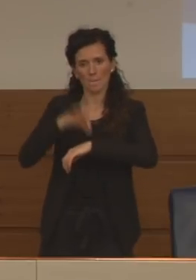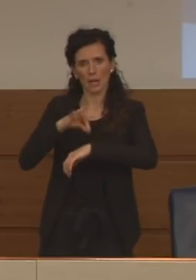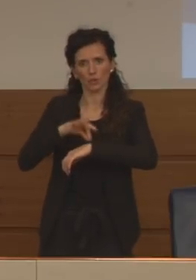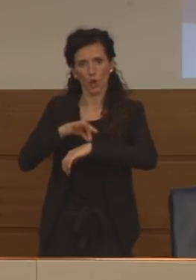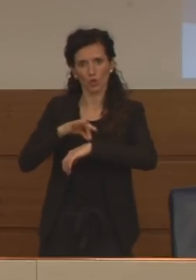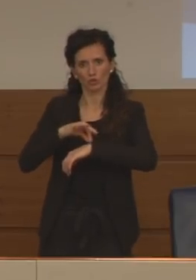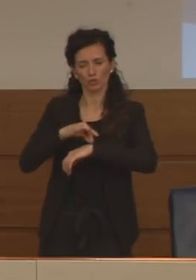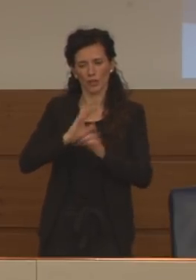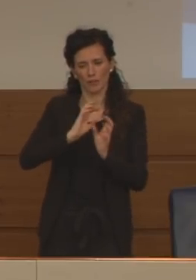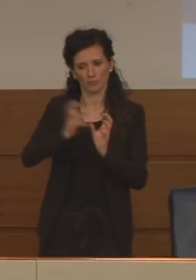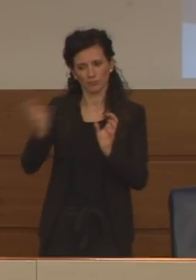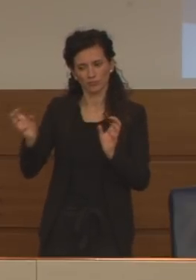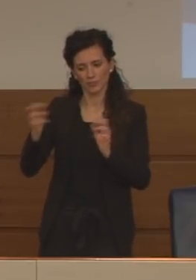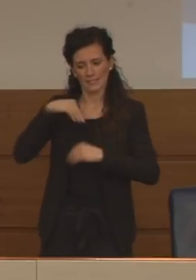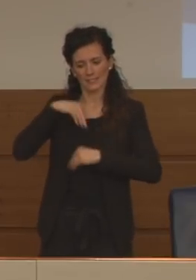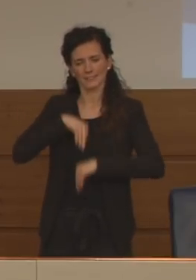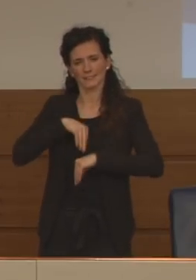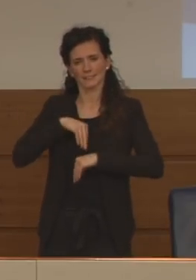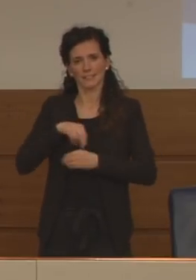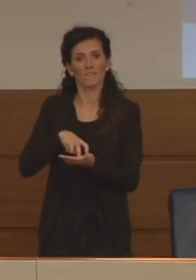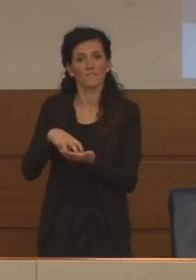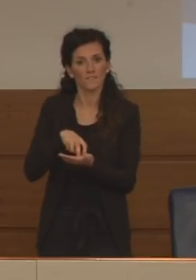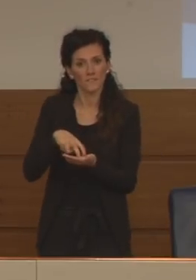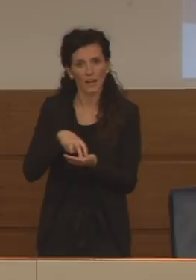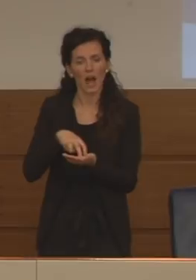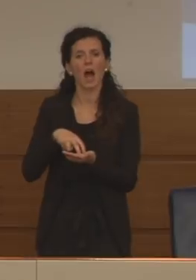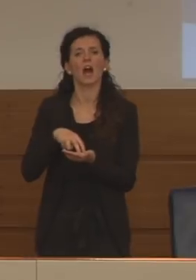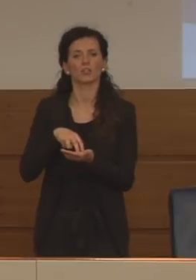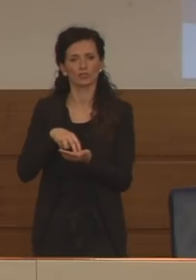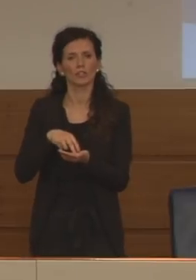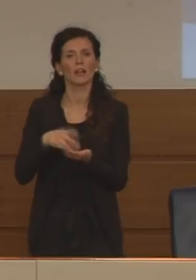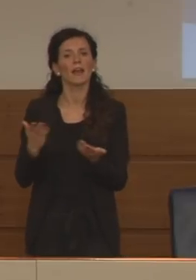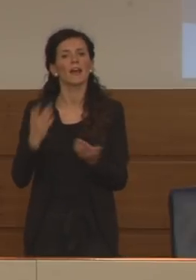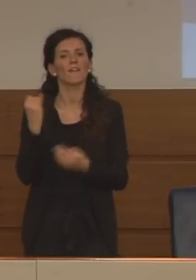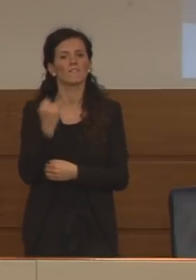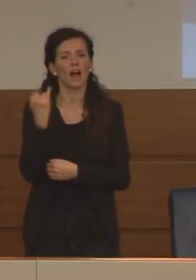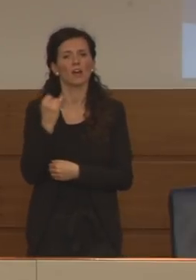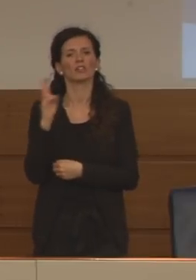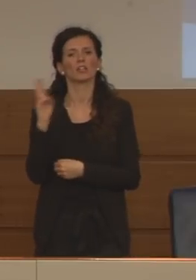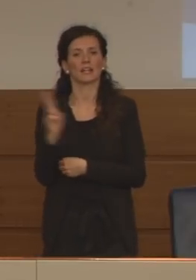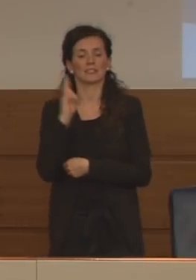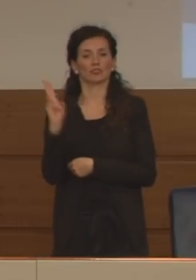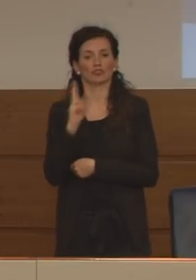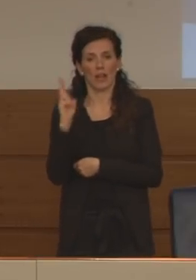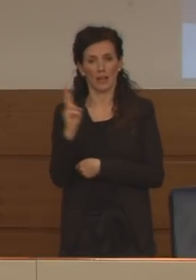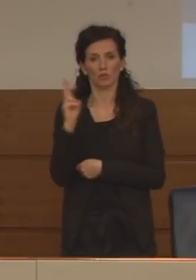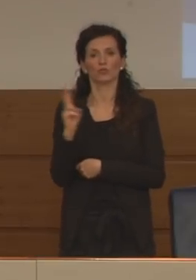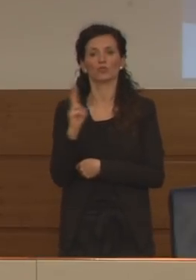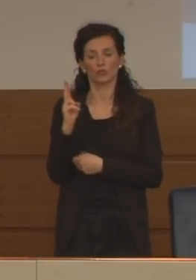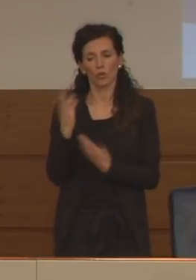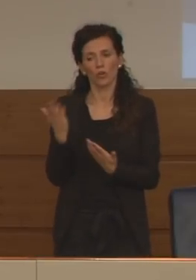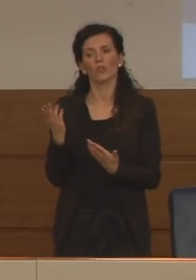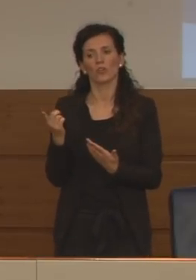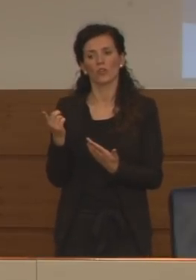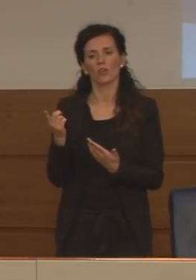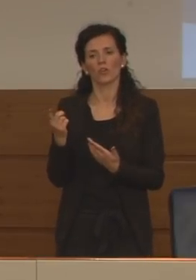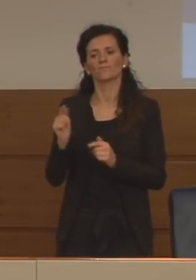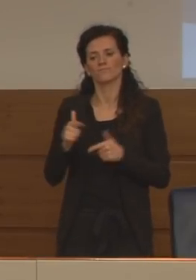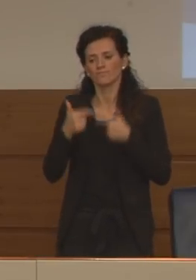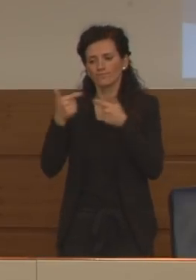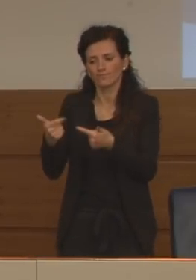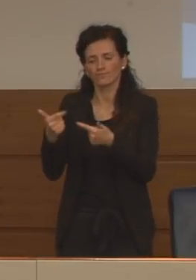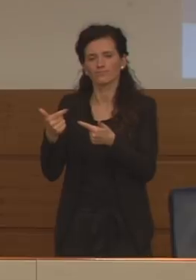persone più fragili e quelle che più facilmente vanno incontro ad eccesso ci dice anche di complicanze che possono